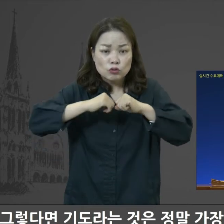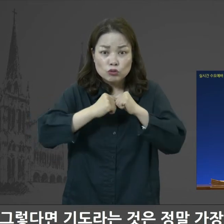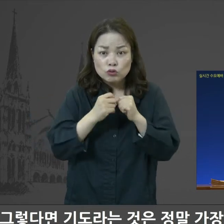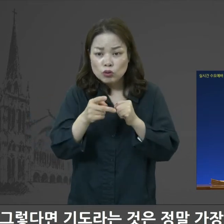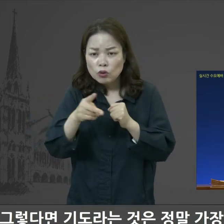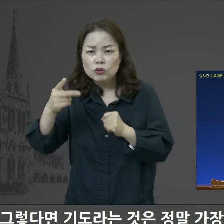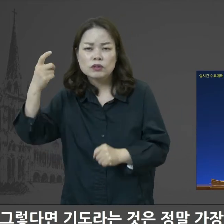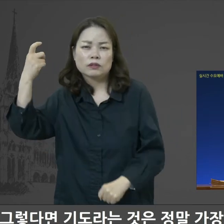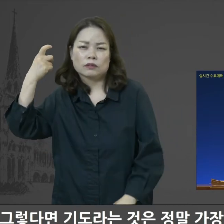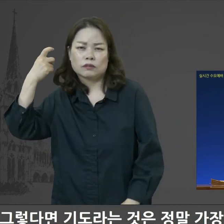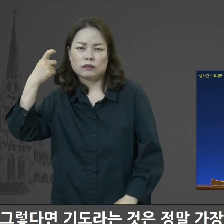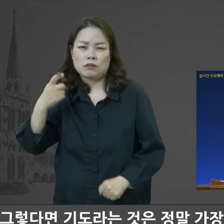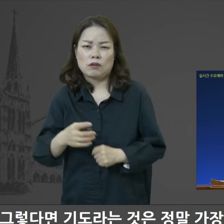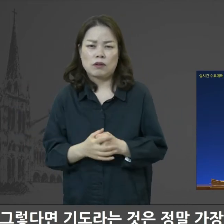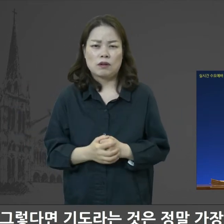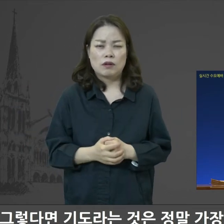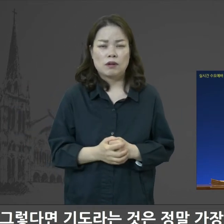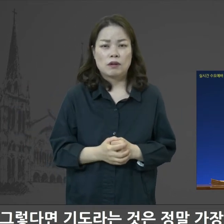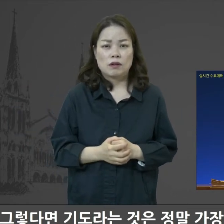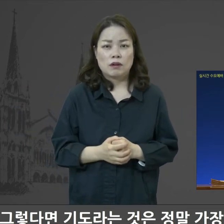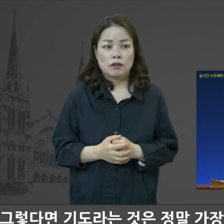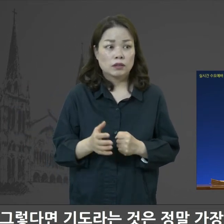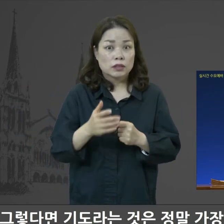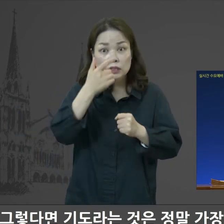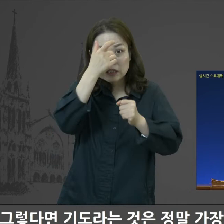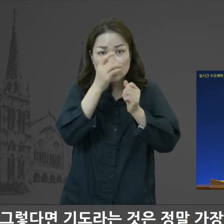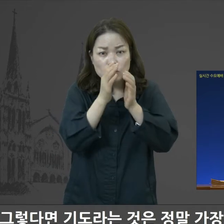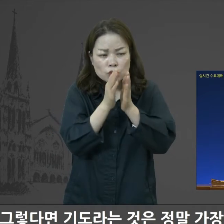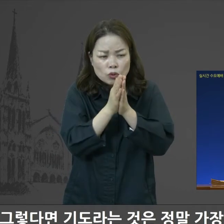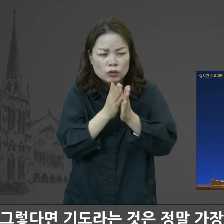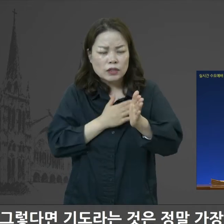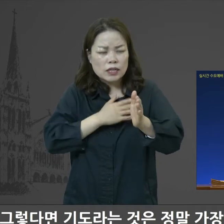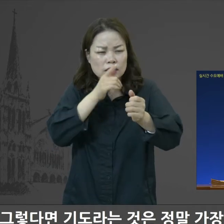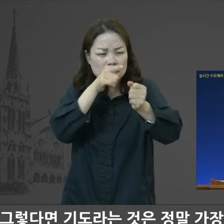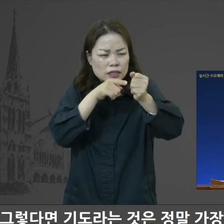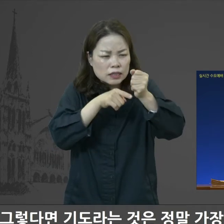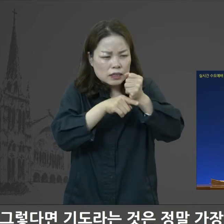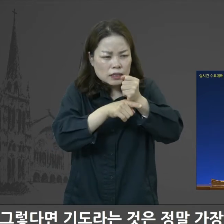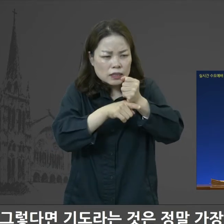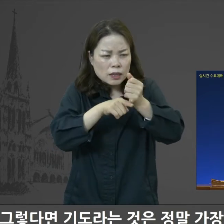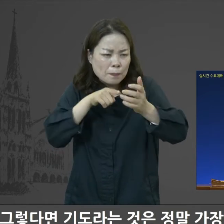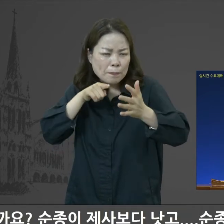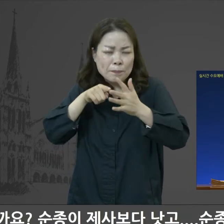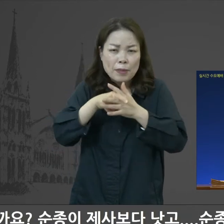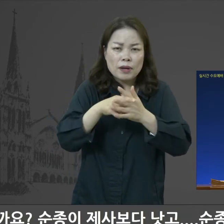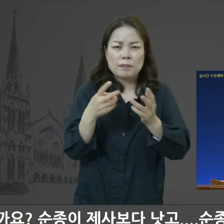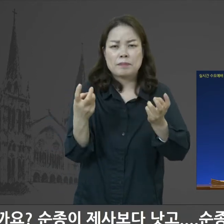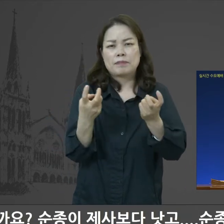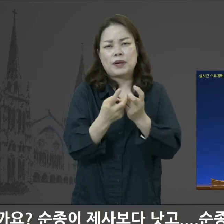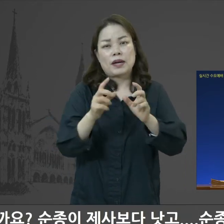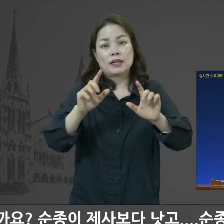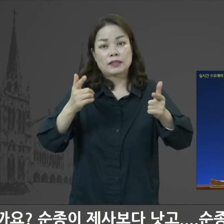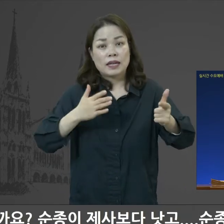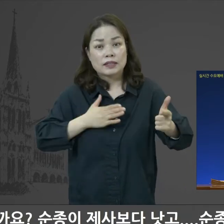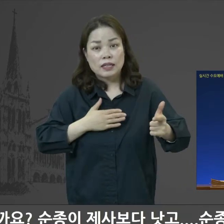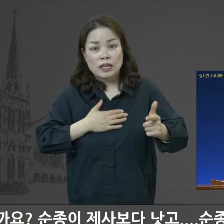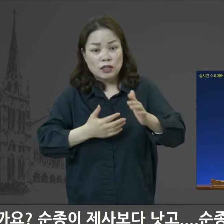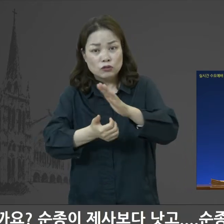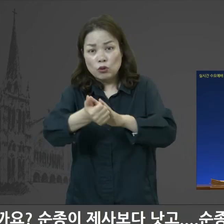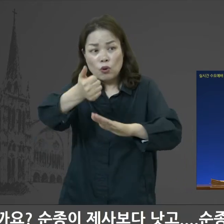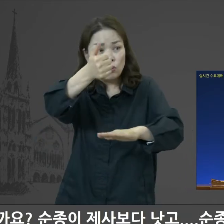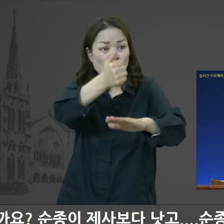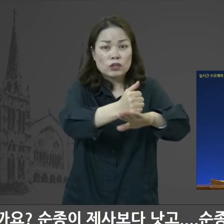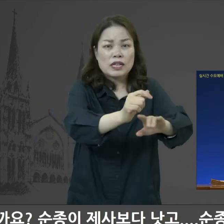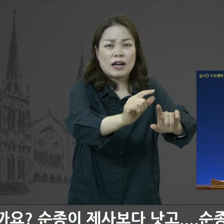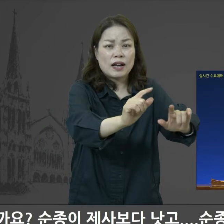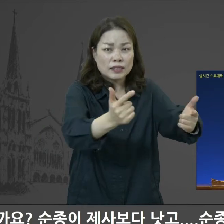곧 듣는 것이죠. 그러므로 기도는 나의 뜻을 관철시키는 수단이 아니라, 내가 성공하기 위한 수단이